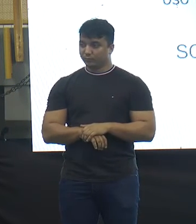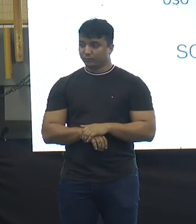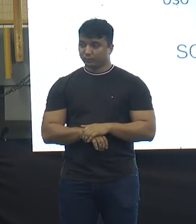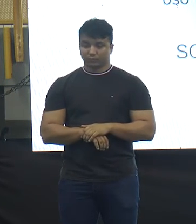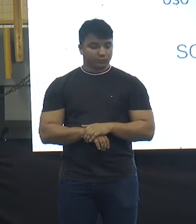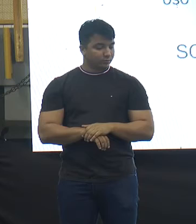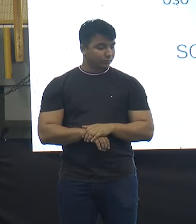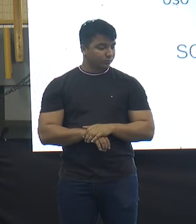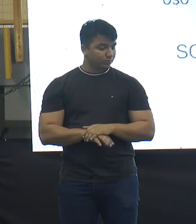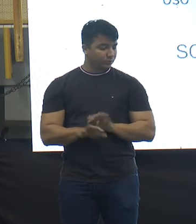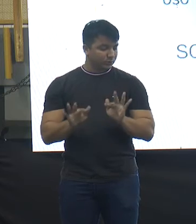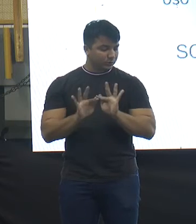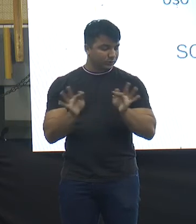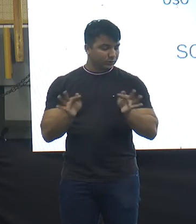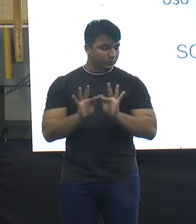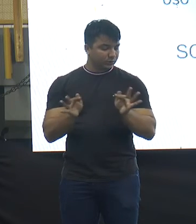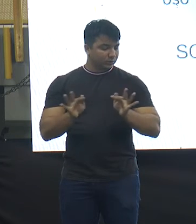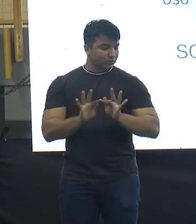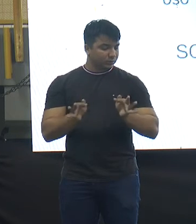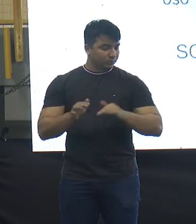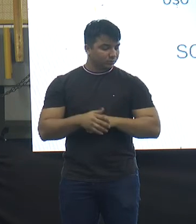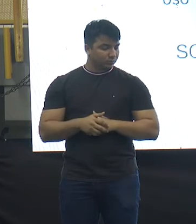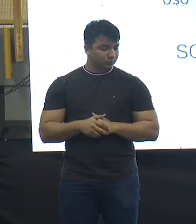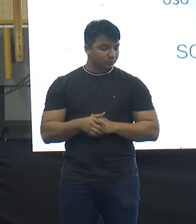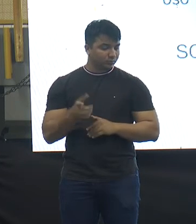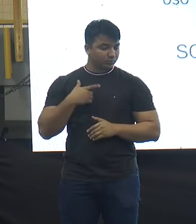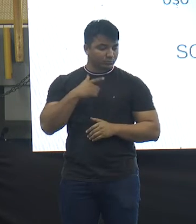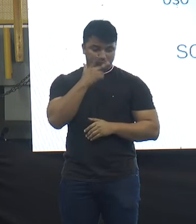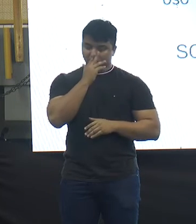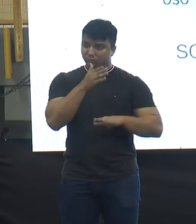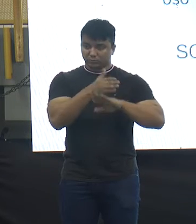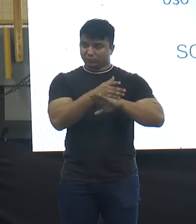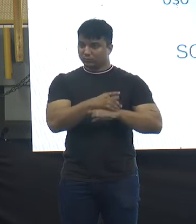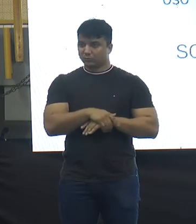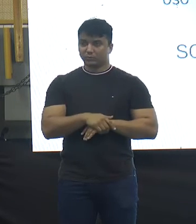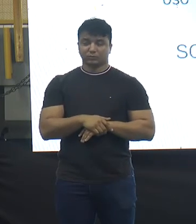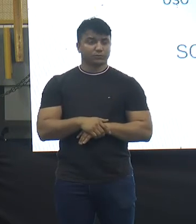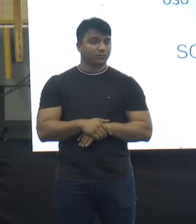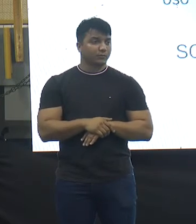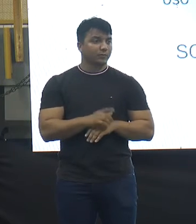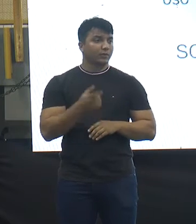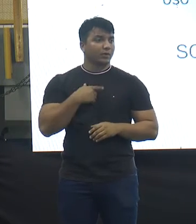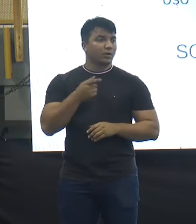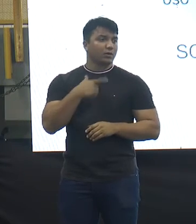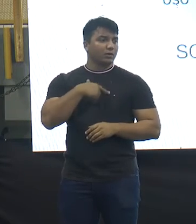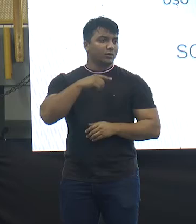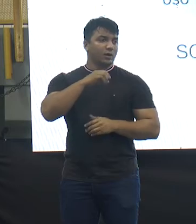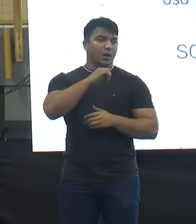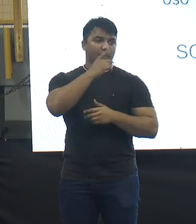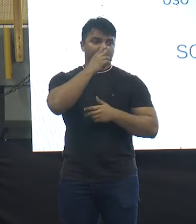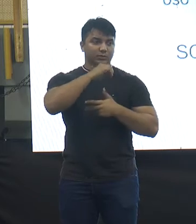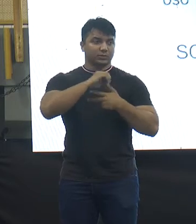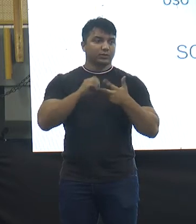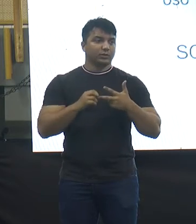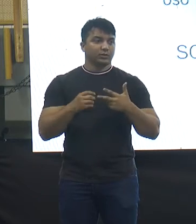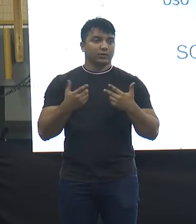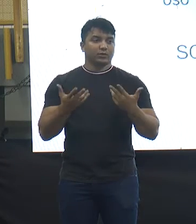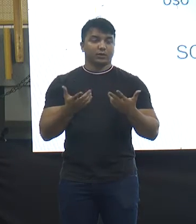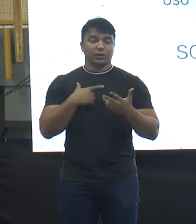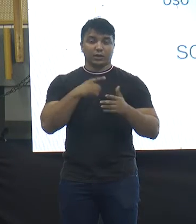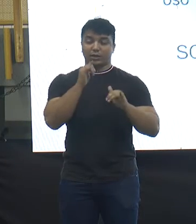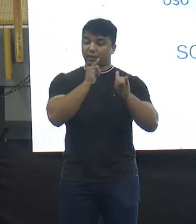E é um assunto simples. Você não vai passar por cima disso. Pessoal, hoje a gente tem toda a facilidade. A gente pega a internet aí, a